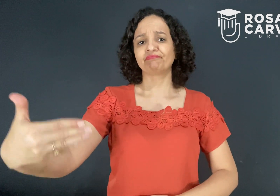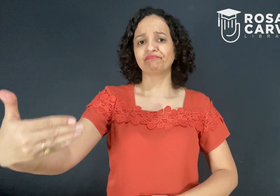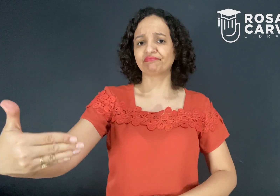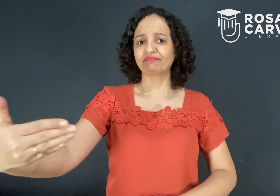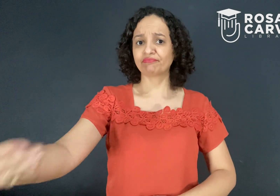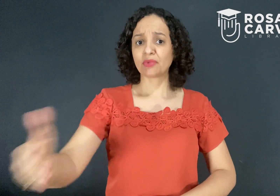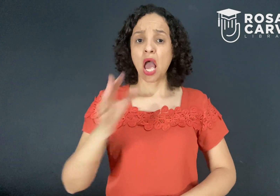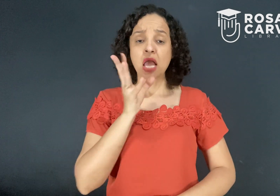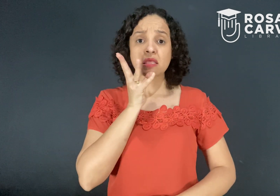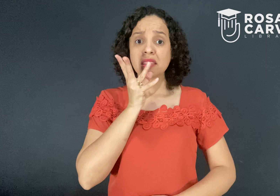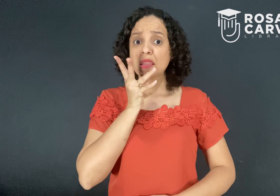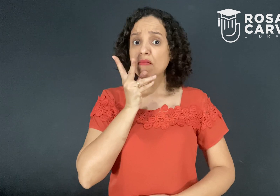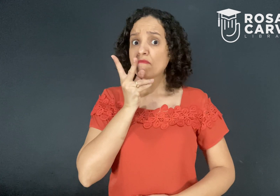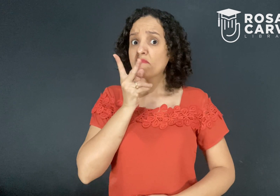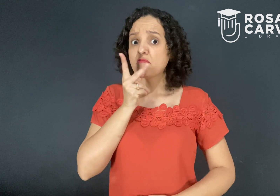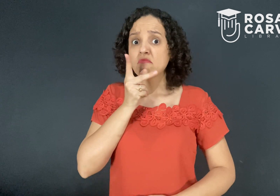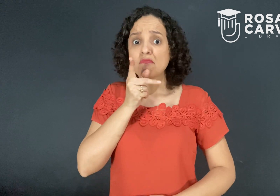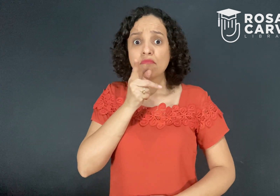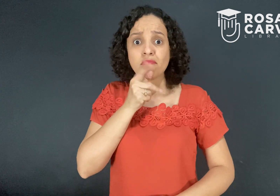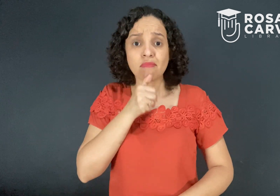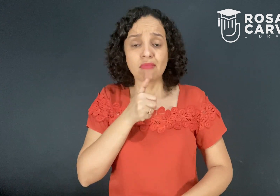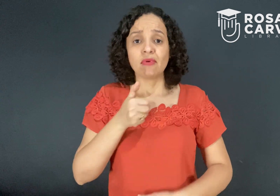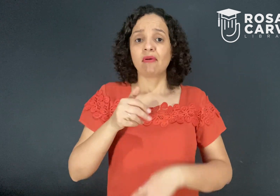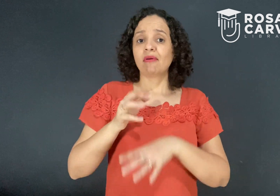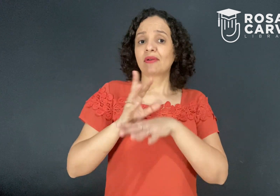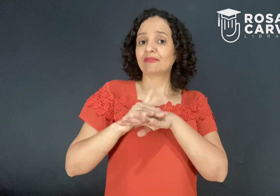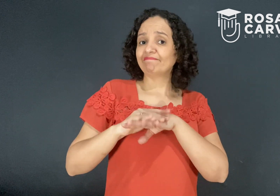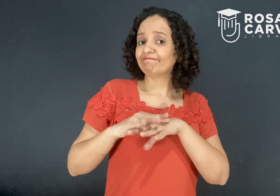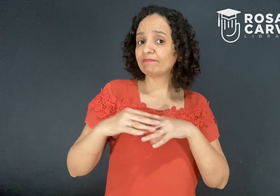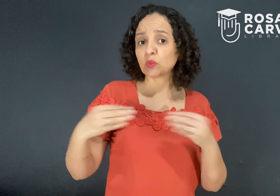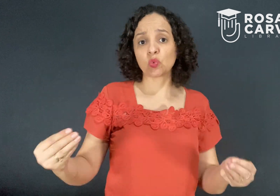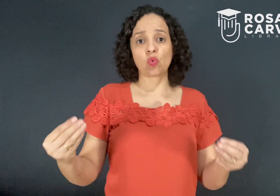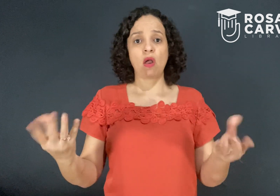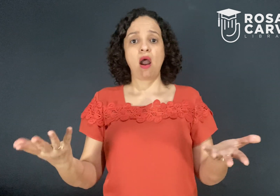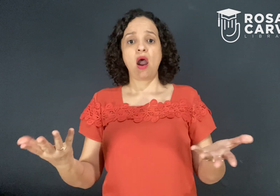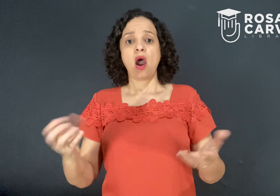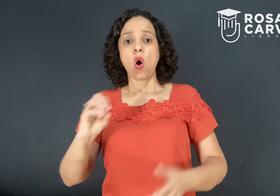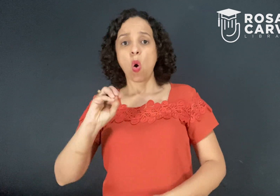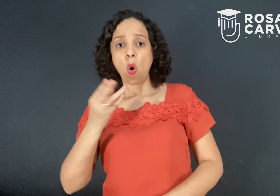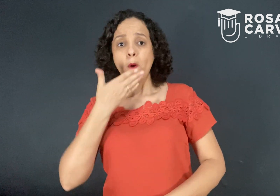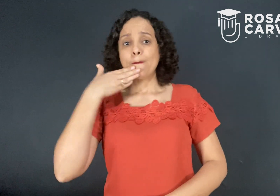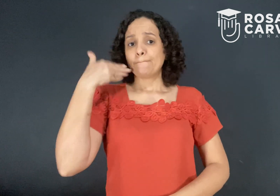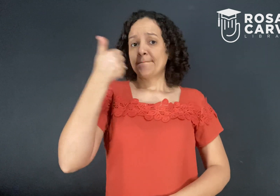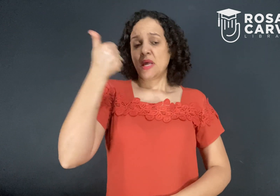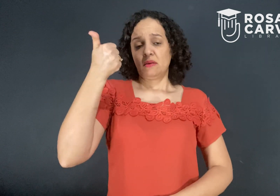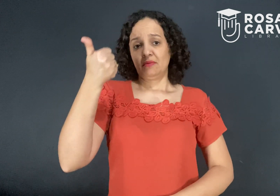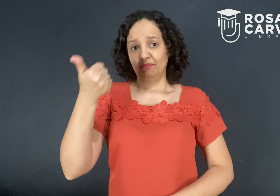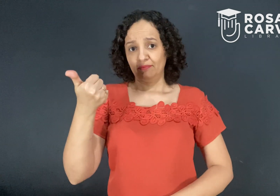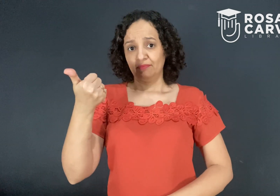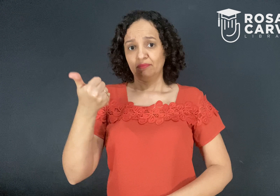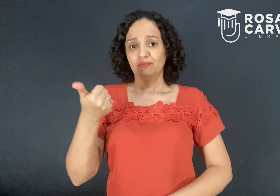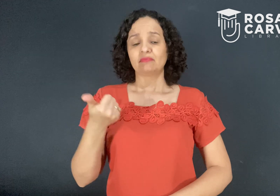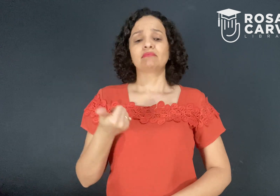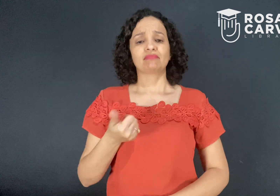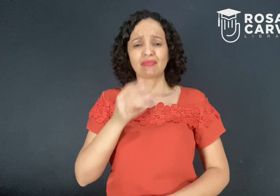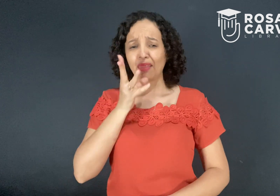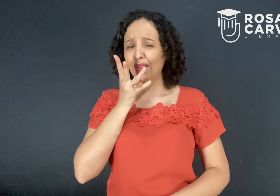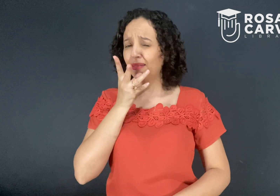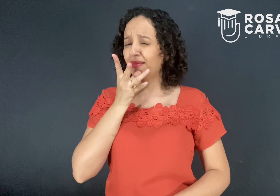ele acontece na vida da pessoa e demora muito tempo para a pessoa restabelecer, ou é